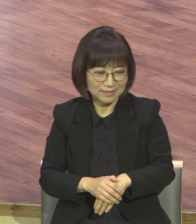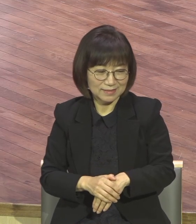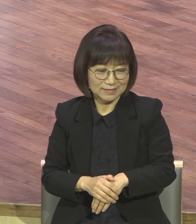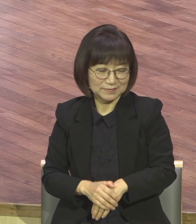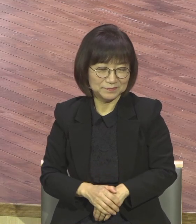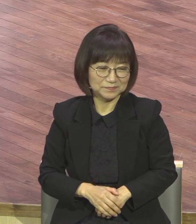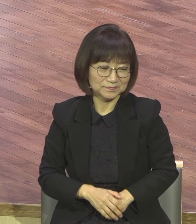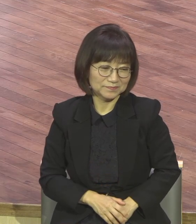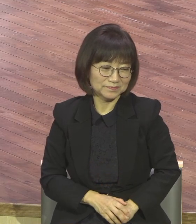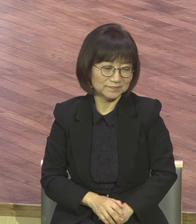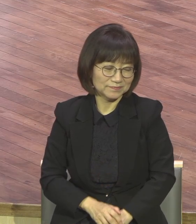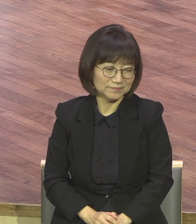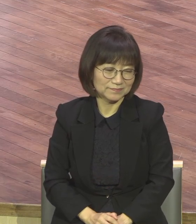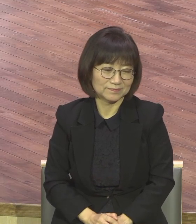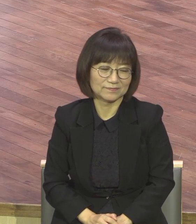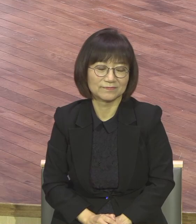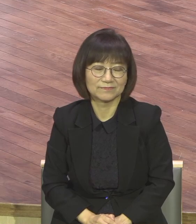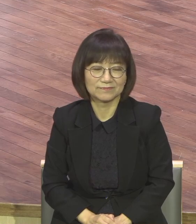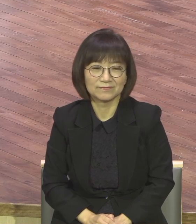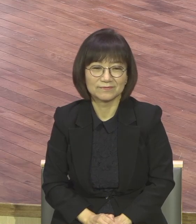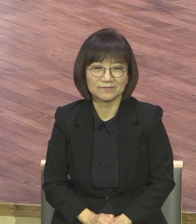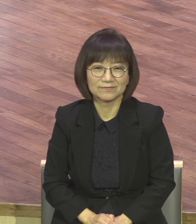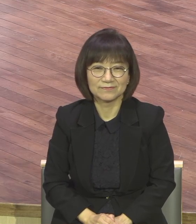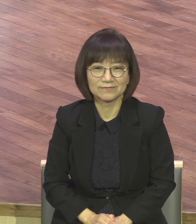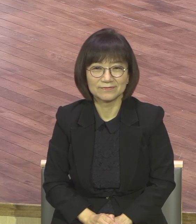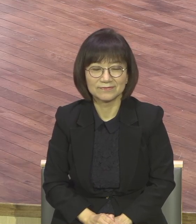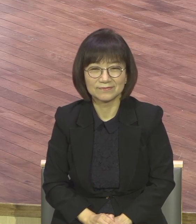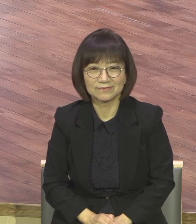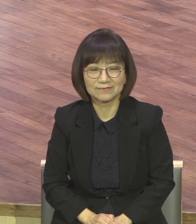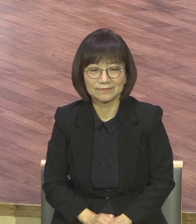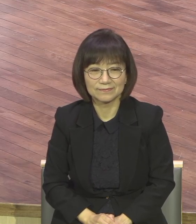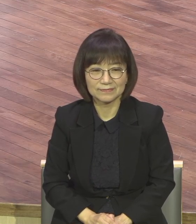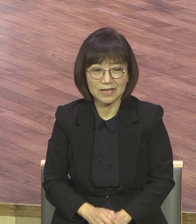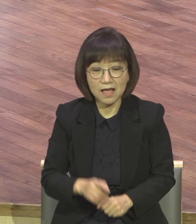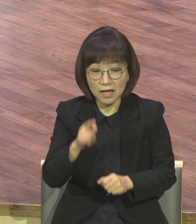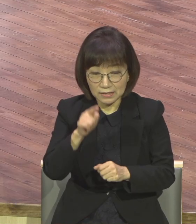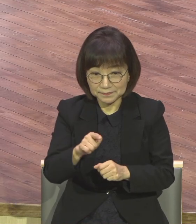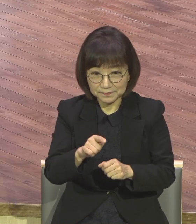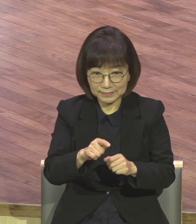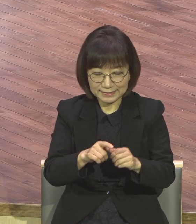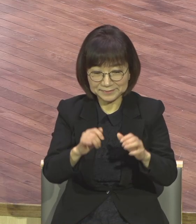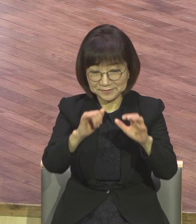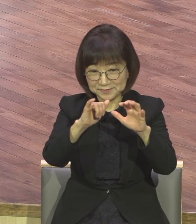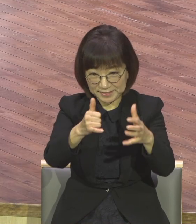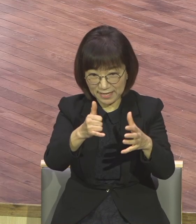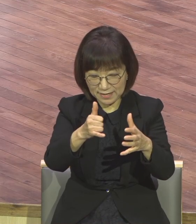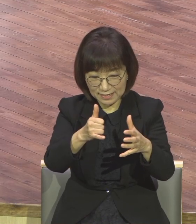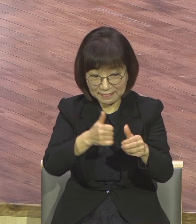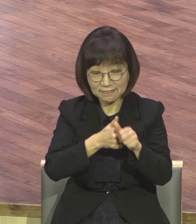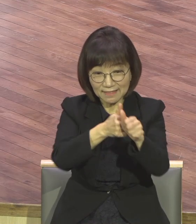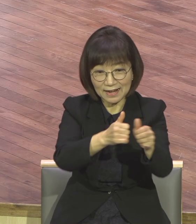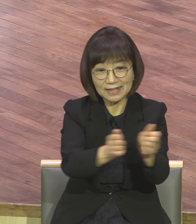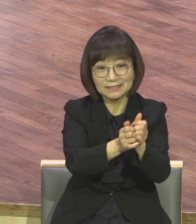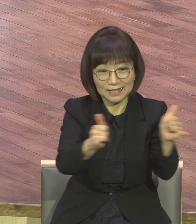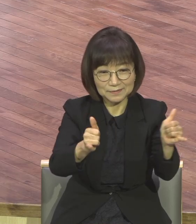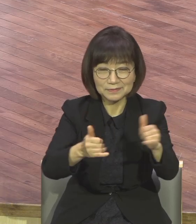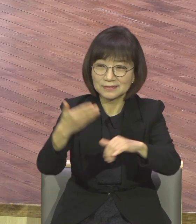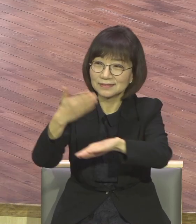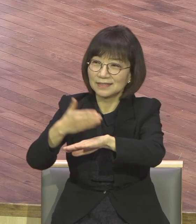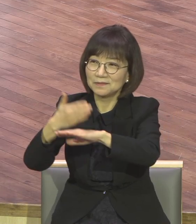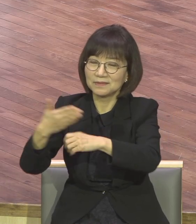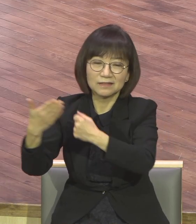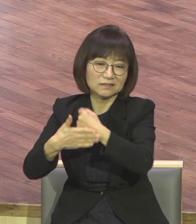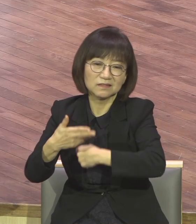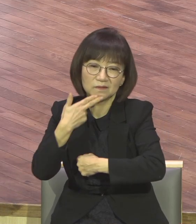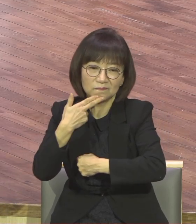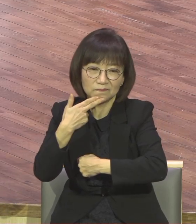사니까 뭐가 생겨요? 이런 사람 특징이 원망 불평이 많아요. 감사와 은혜라는 고백 잘